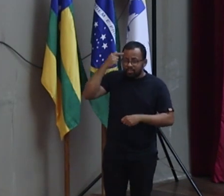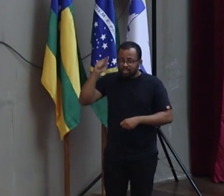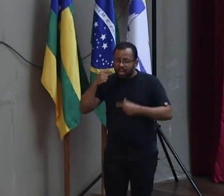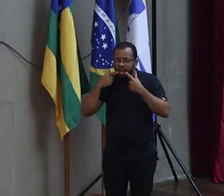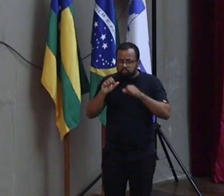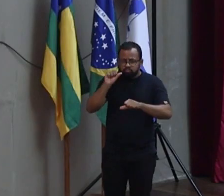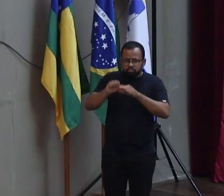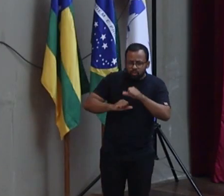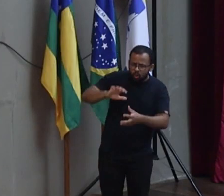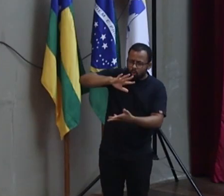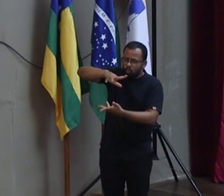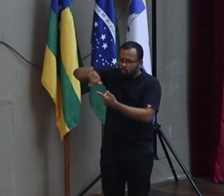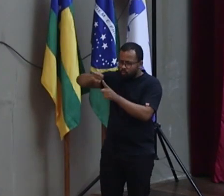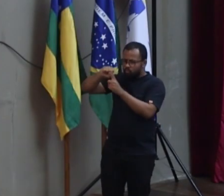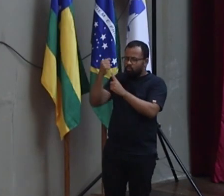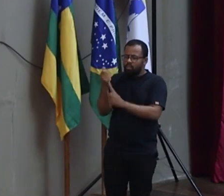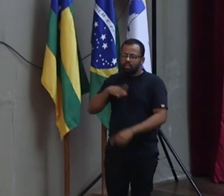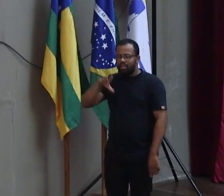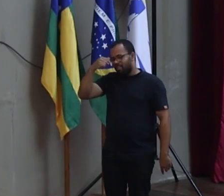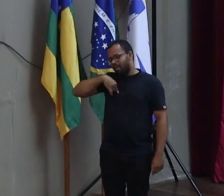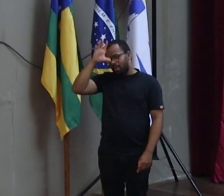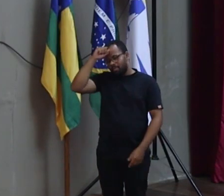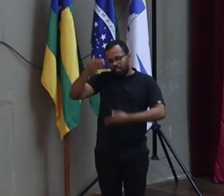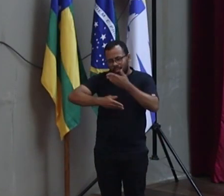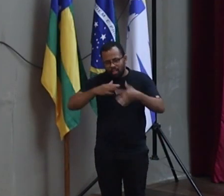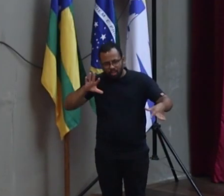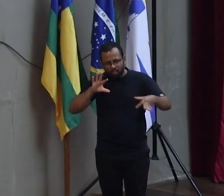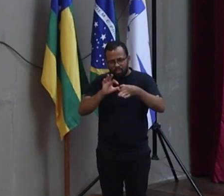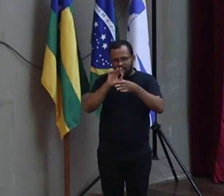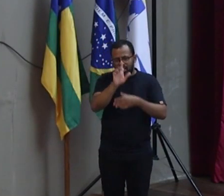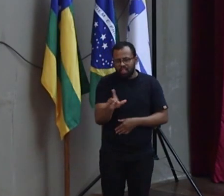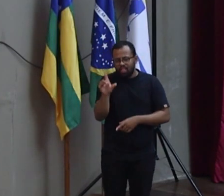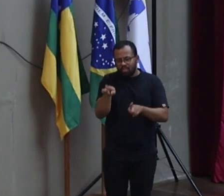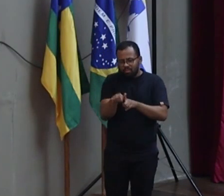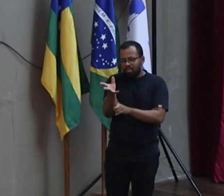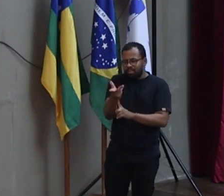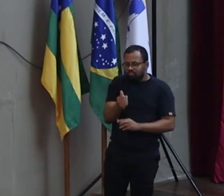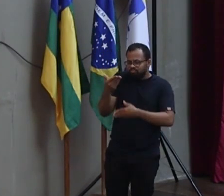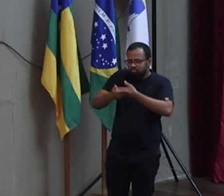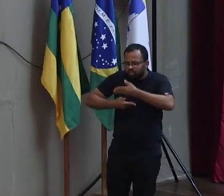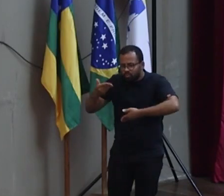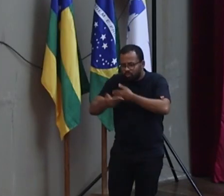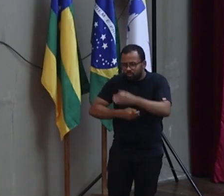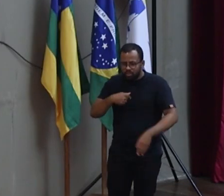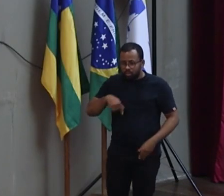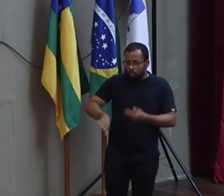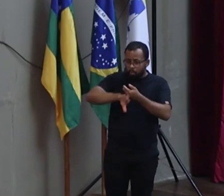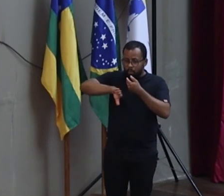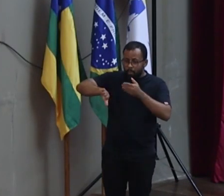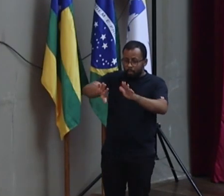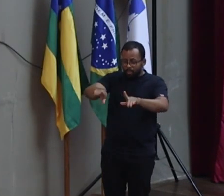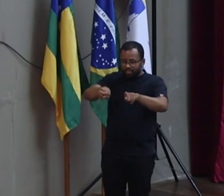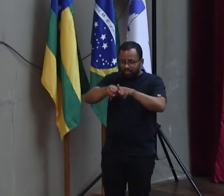linguagem, mundo social, com quem eu tenho aprendido o intercâmbio com a literatura, com a arte, entendendo que esse movimento ele não é excludente,